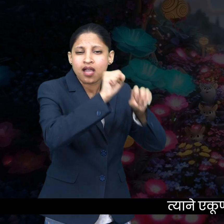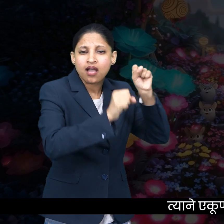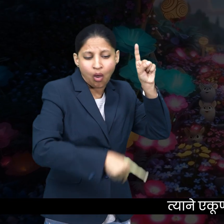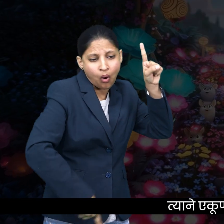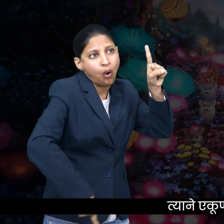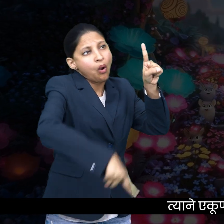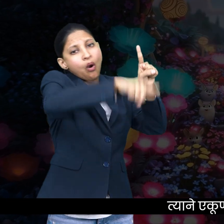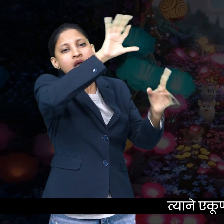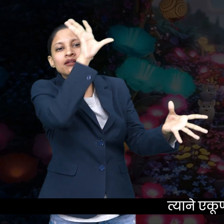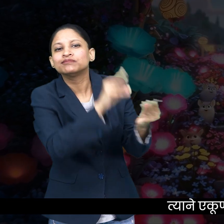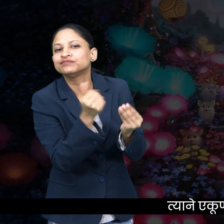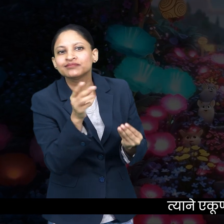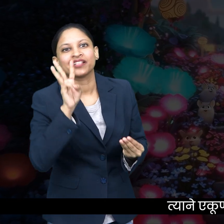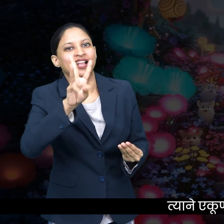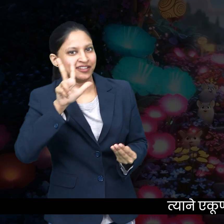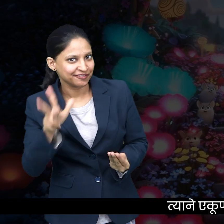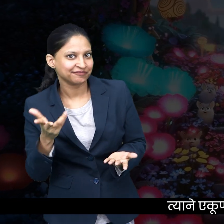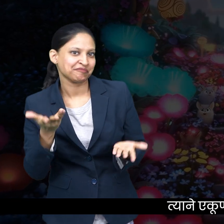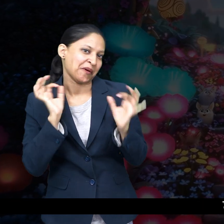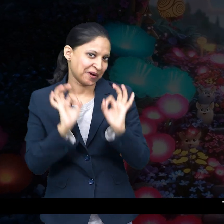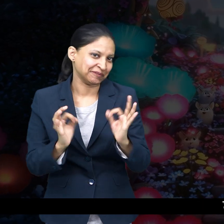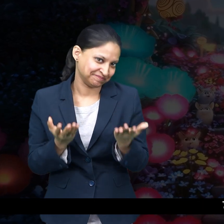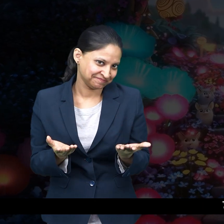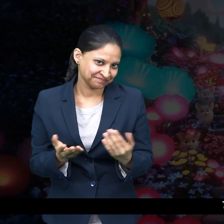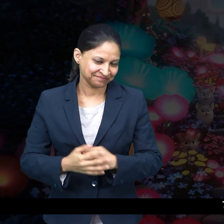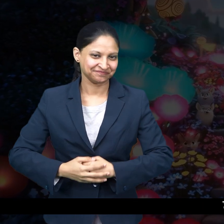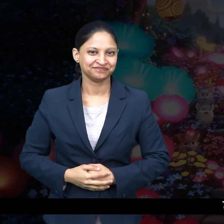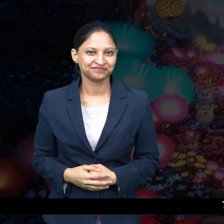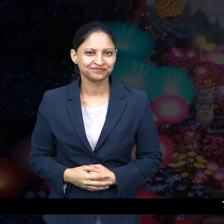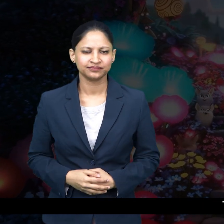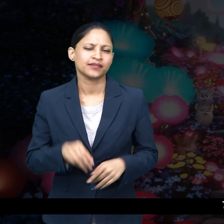एकूण 38 पायऱ्या चढल्या. छान केले.